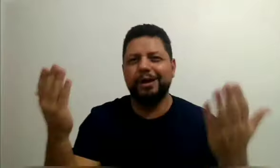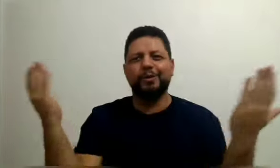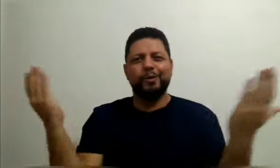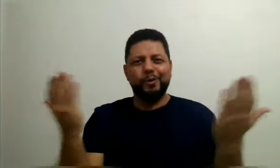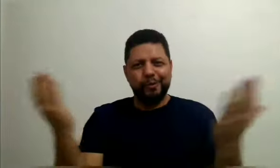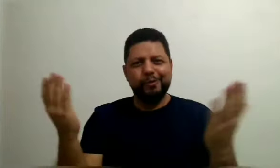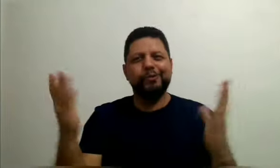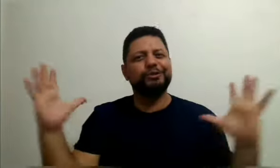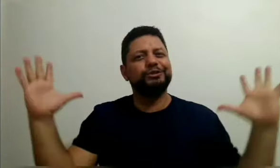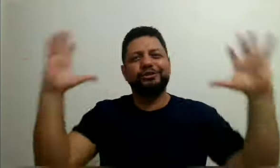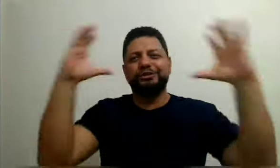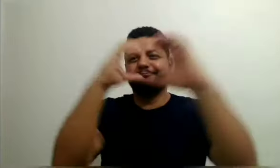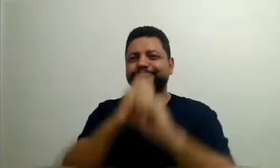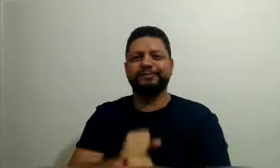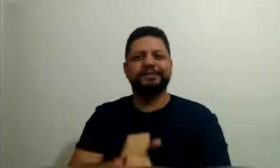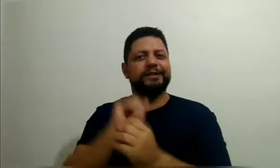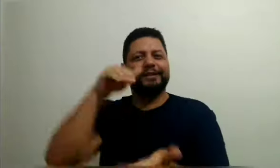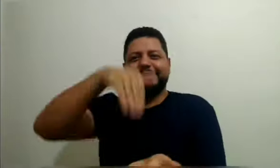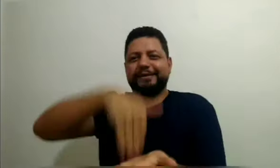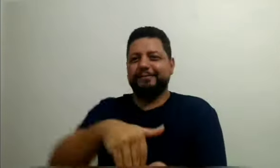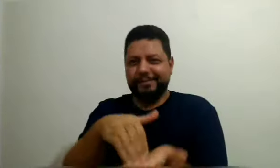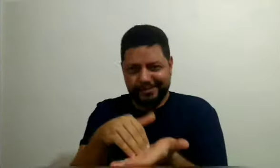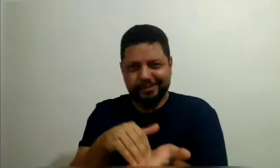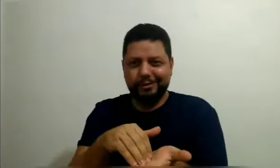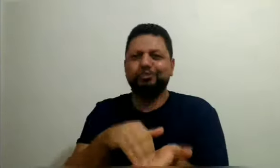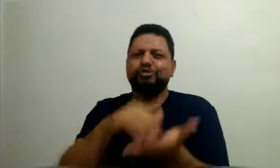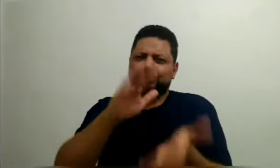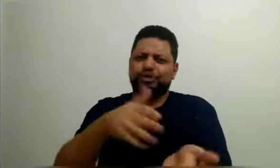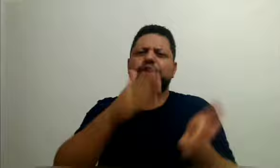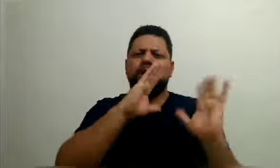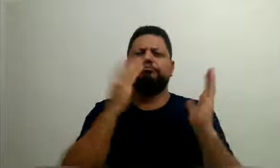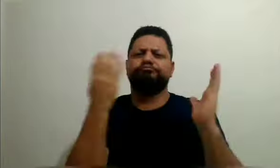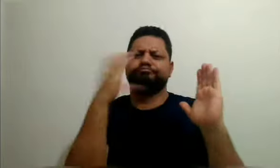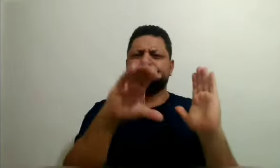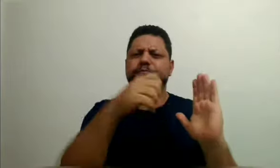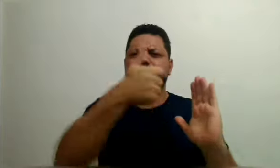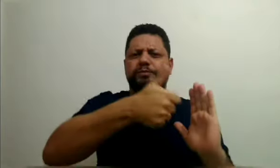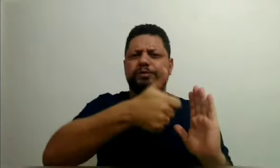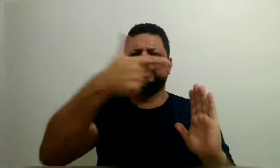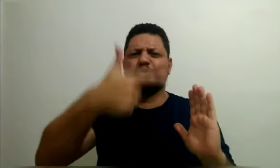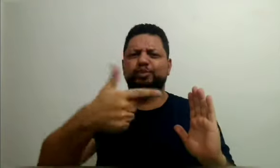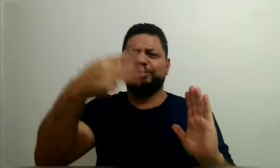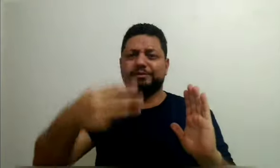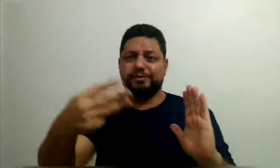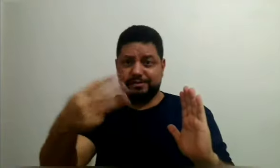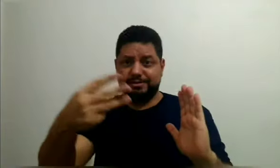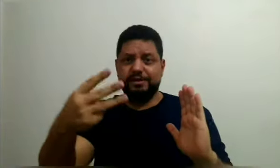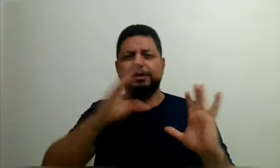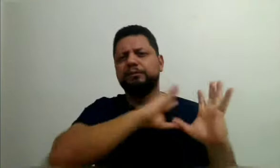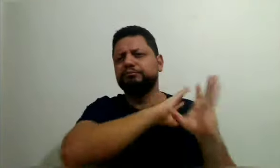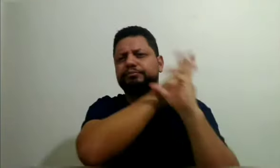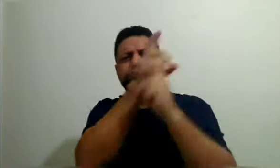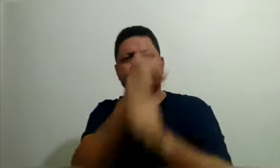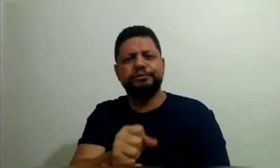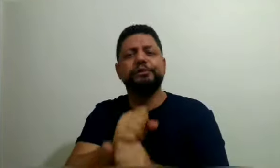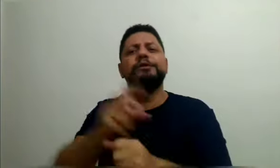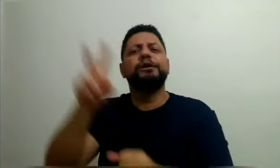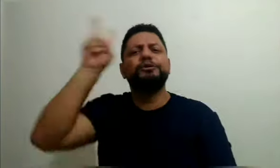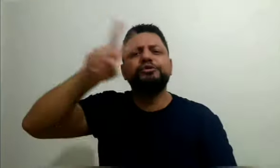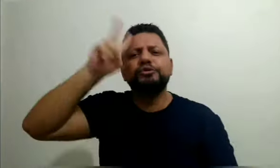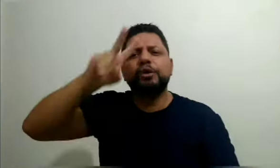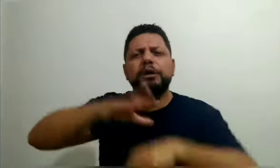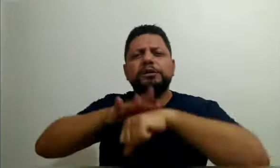Muito obrigado a todos. Hoje nós estamos encerrando com o nosso terceiro vídeo. Vocês já acompanharam o primeiro e